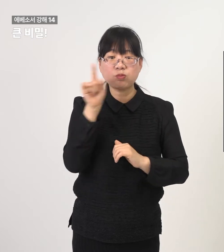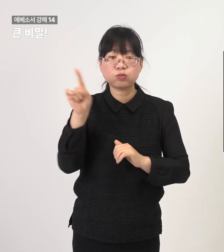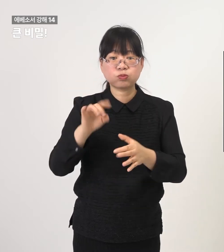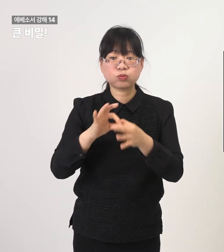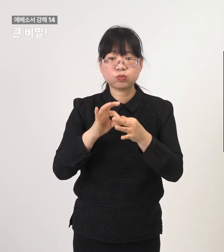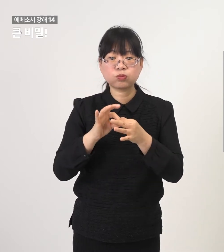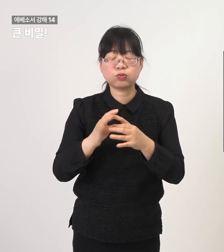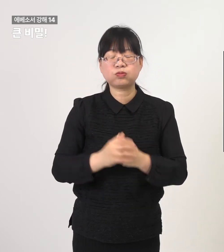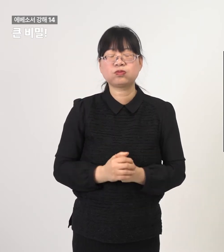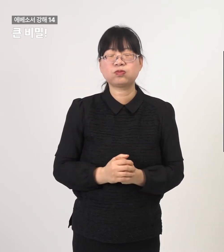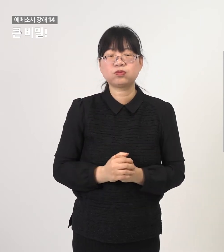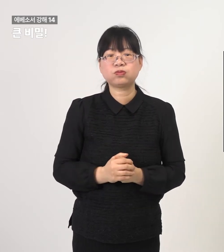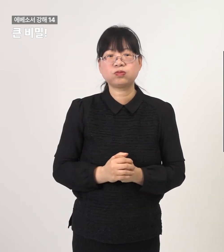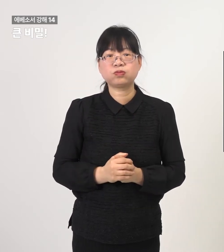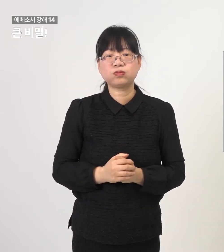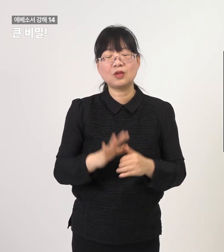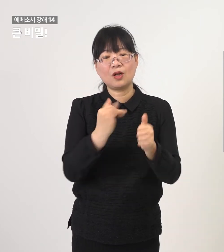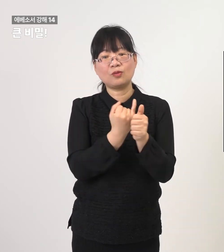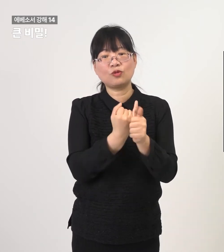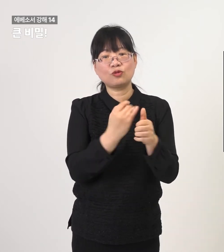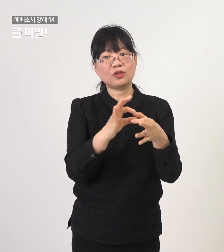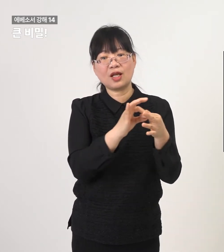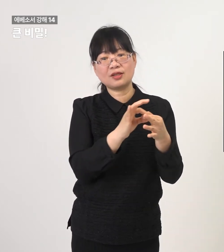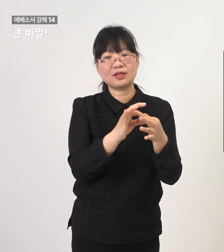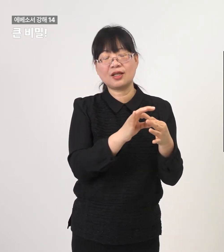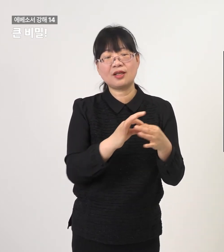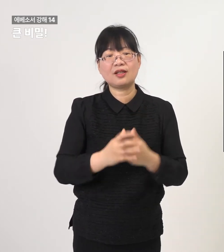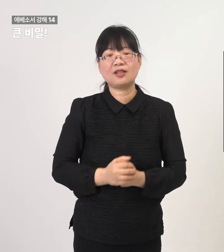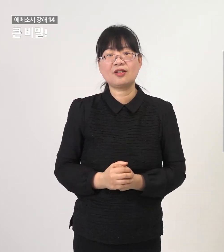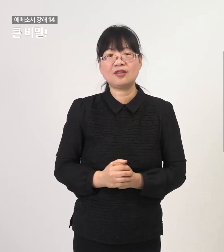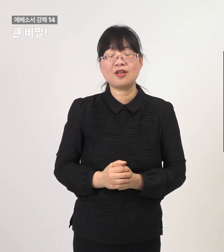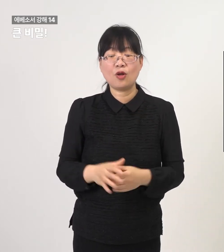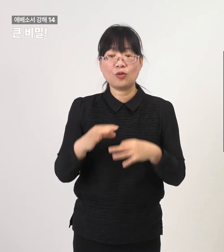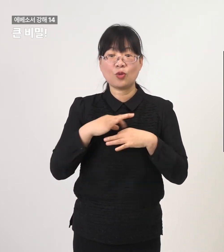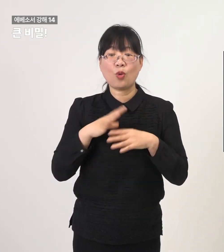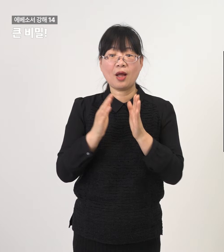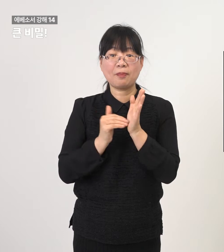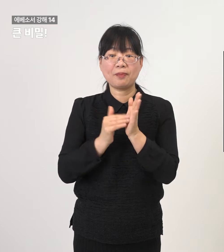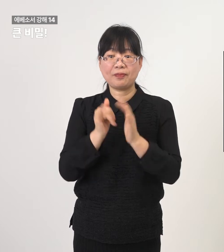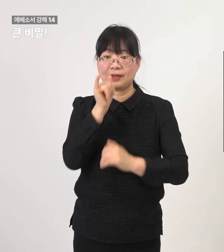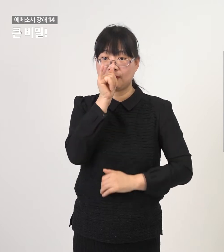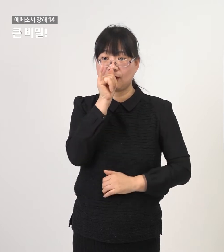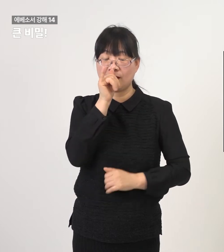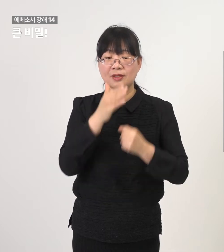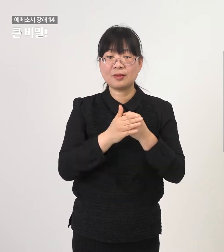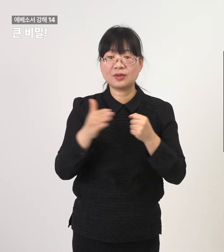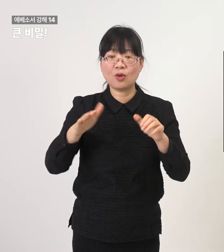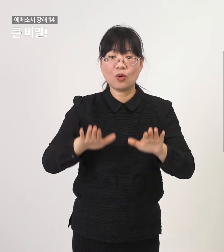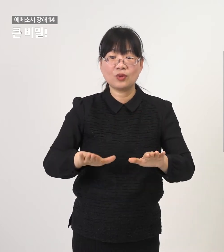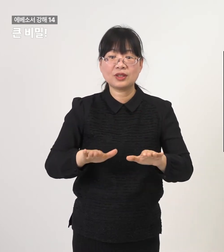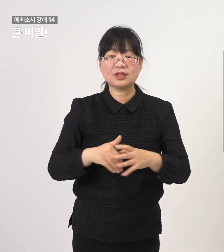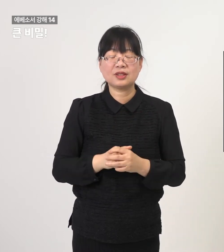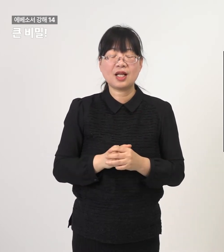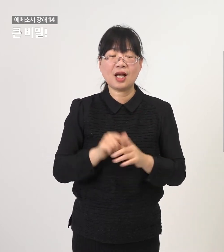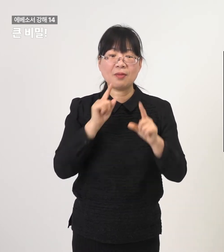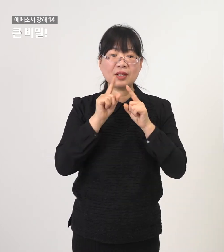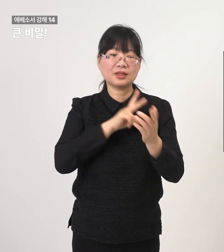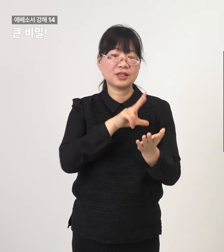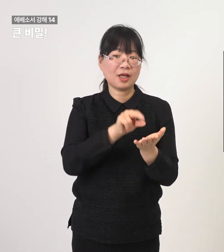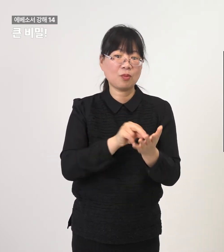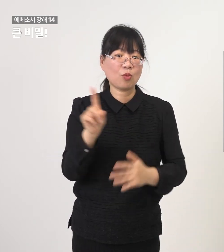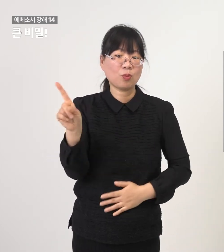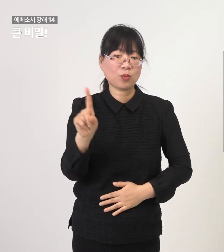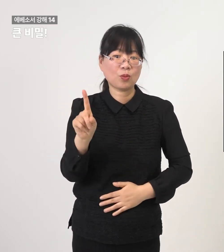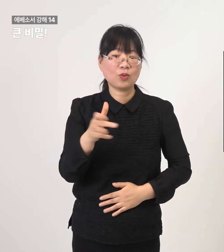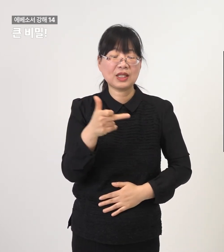통해서? 부부 관계를 통해서. 이게 놀라운 비밀입니다. 그래서 오늘 말씀의 제목이